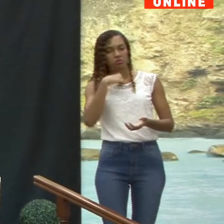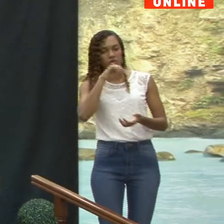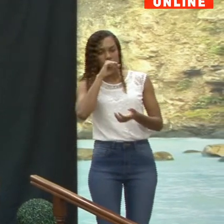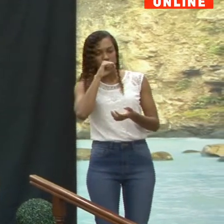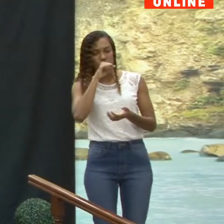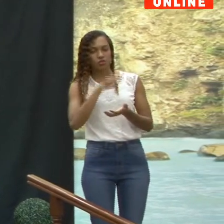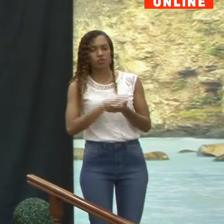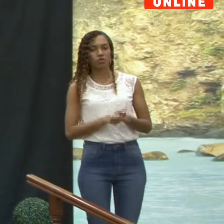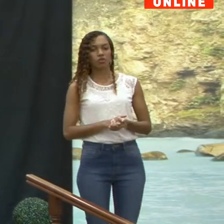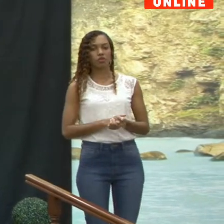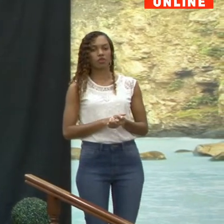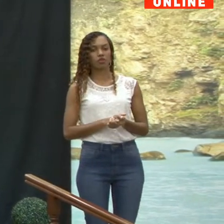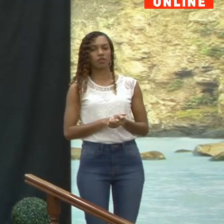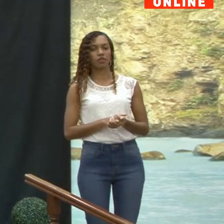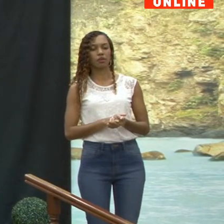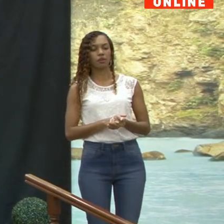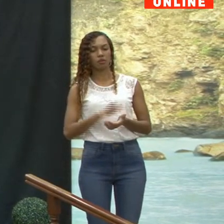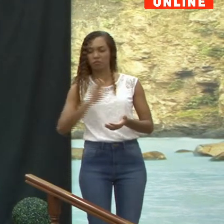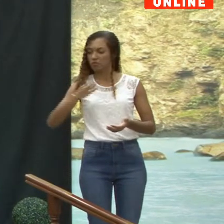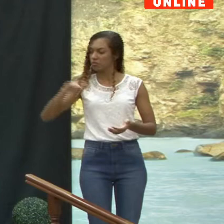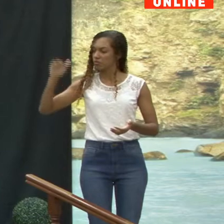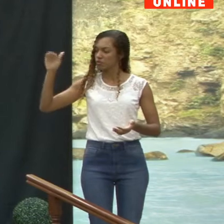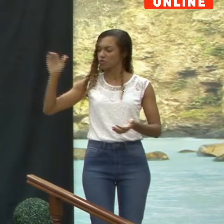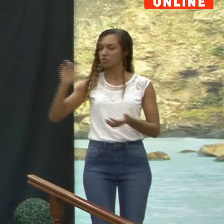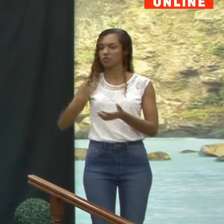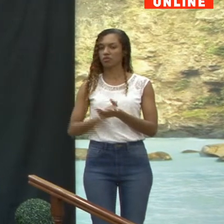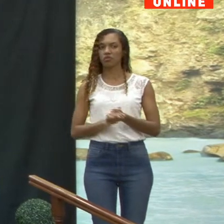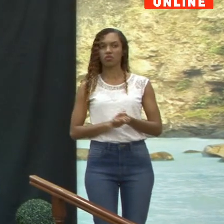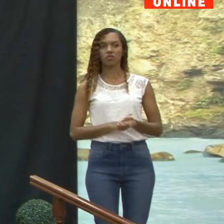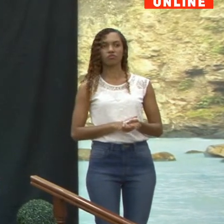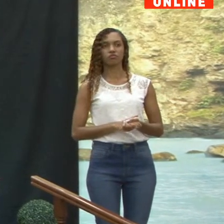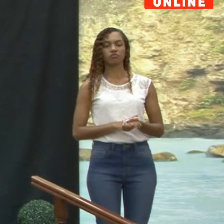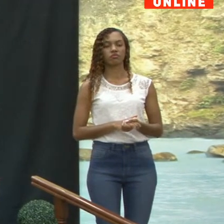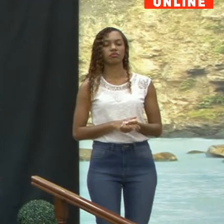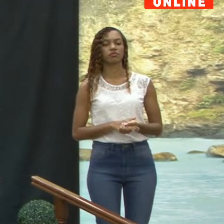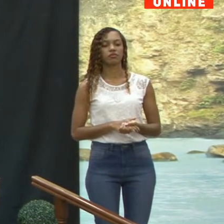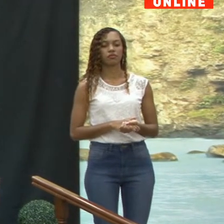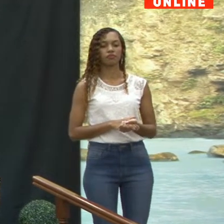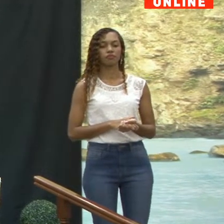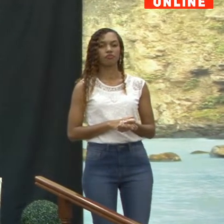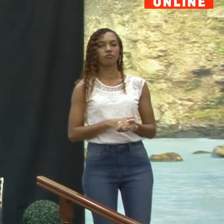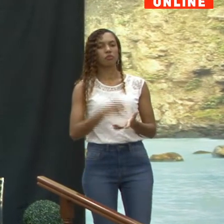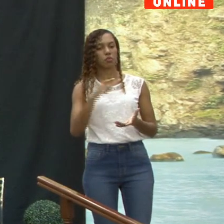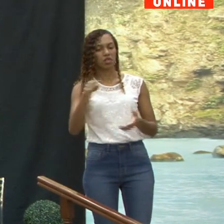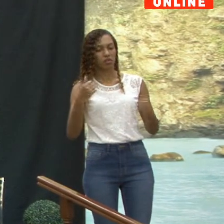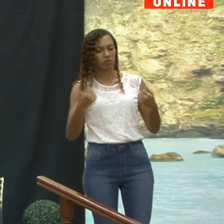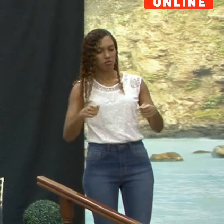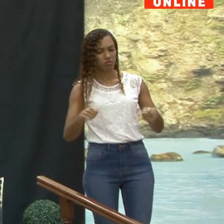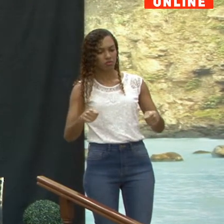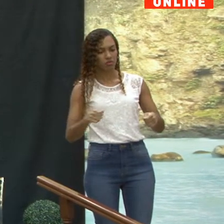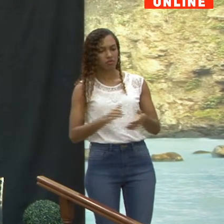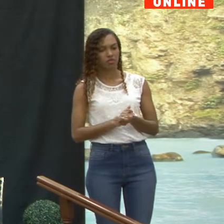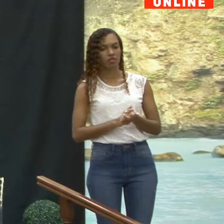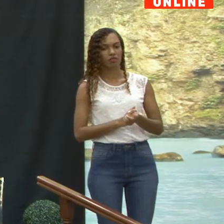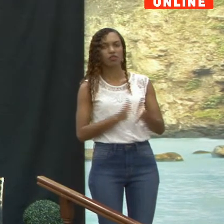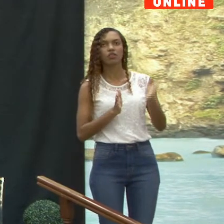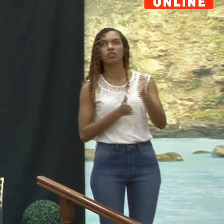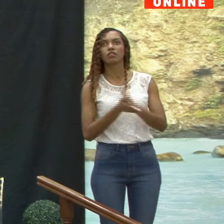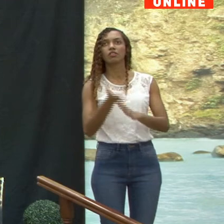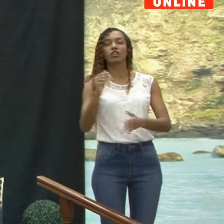bonita, jovem, muito educada, ela precisava fazer uma viagem de